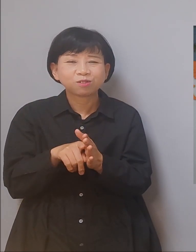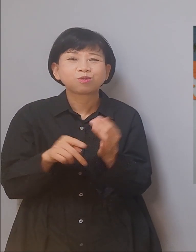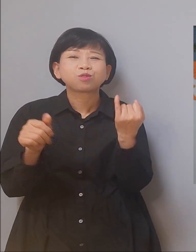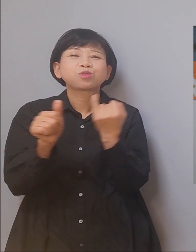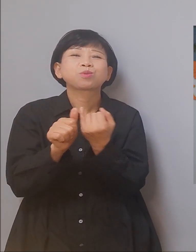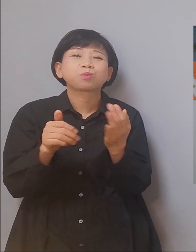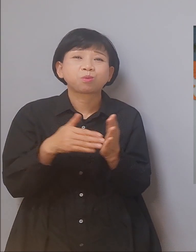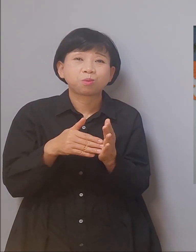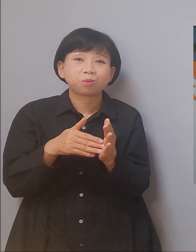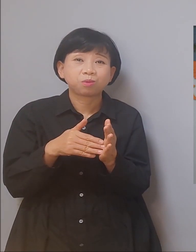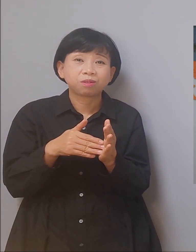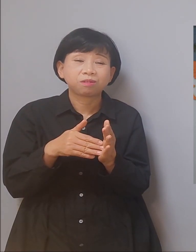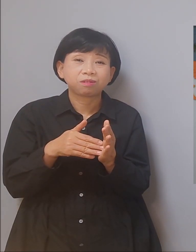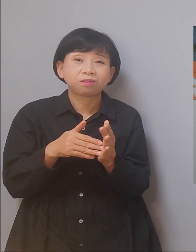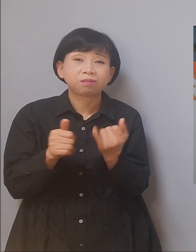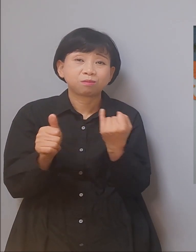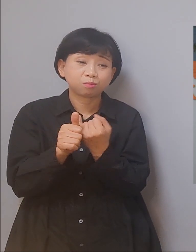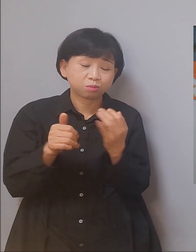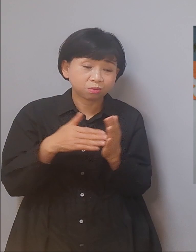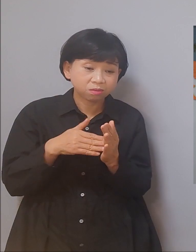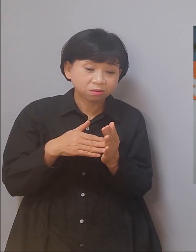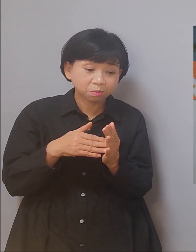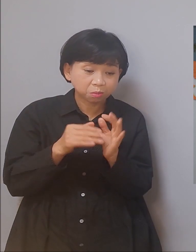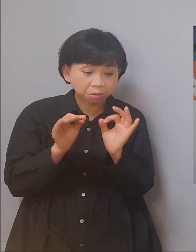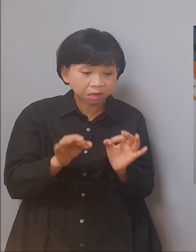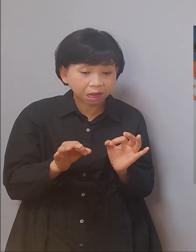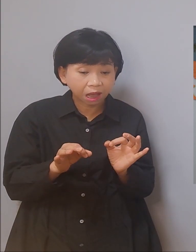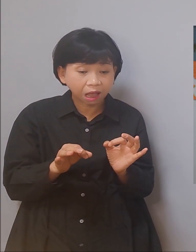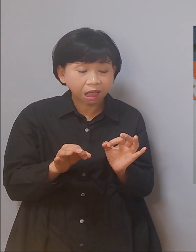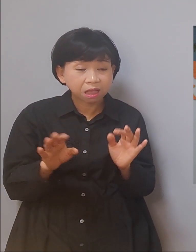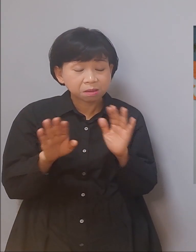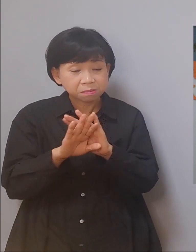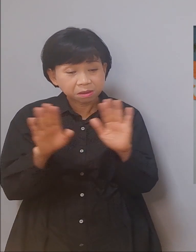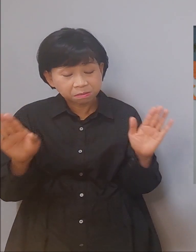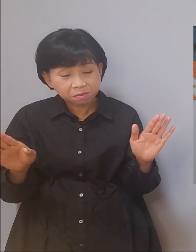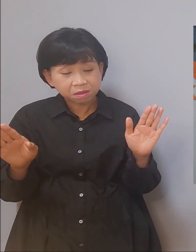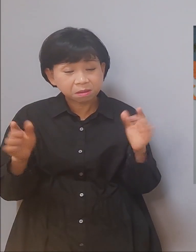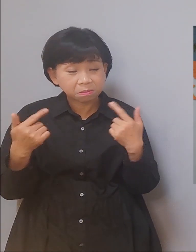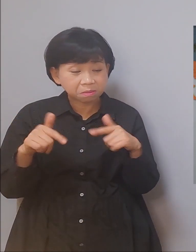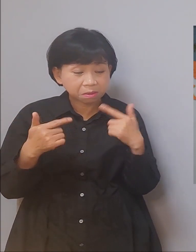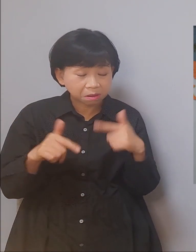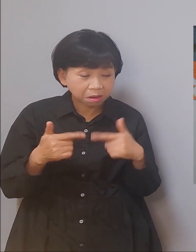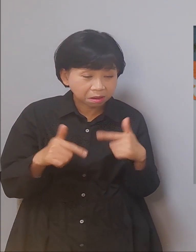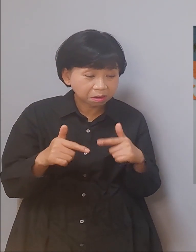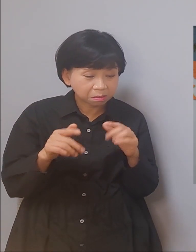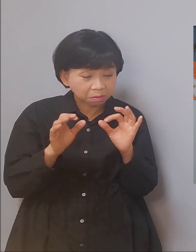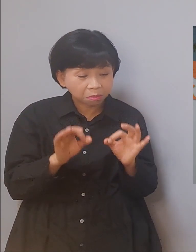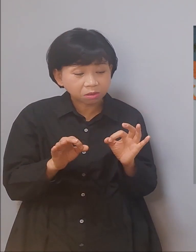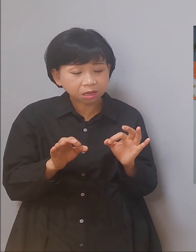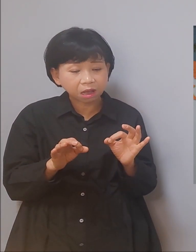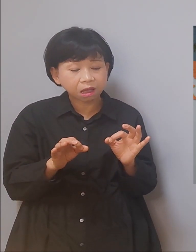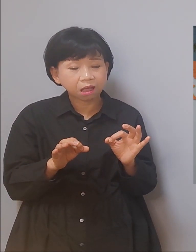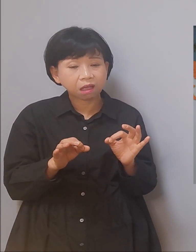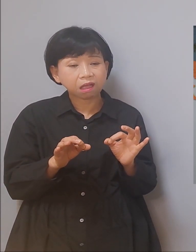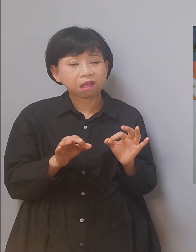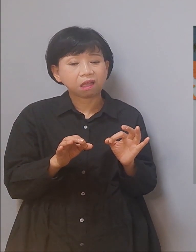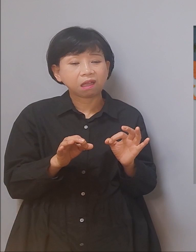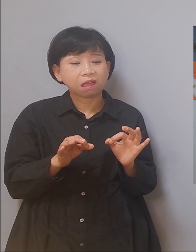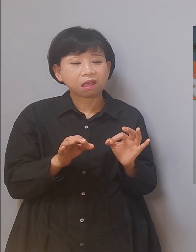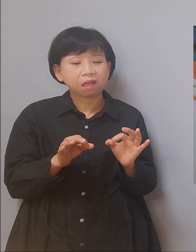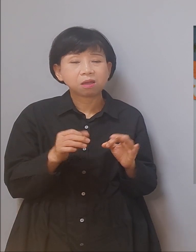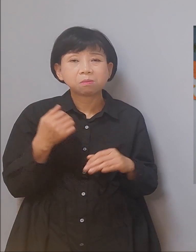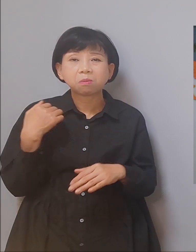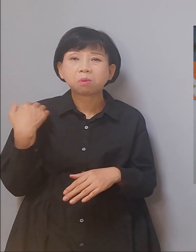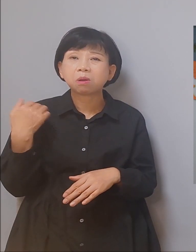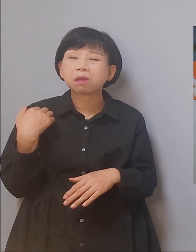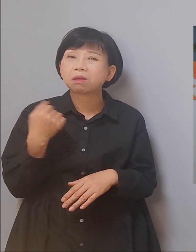결혼을 했더니 이제 밤낮 붙어 있다 보니 이제 교제할 때 보이지 않던 모습도 보이기